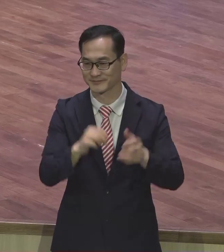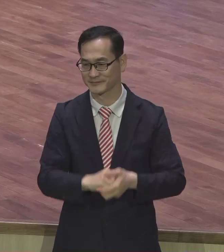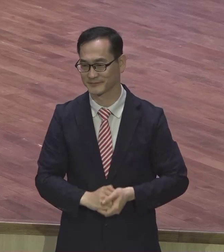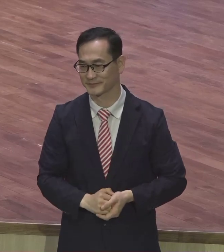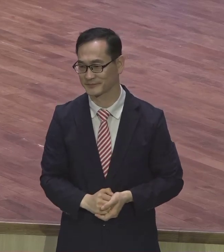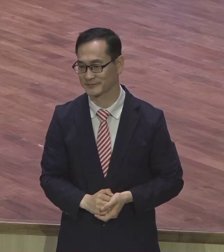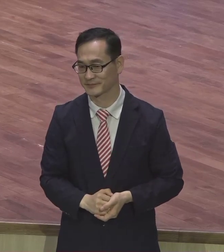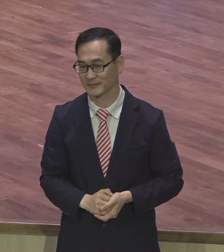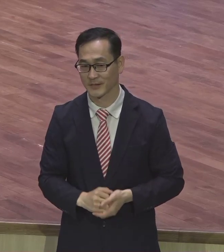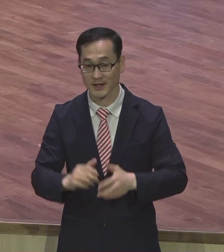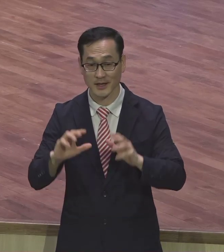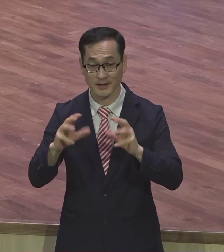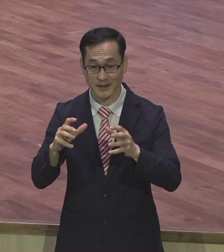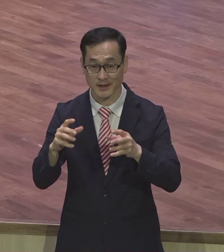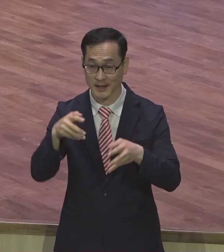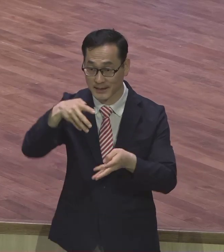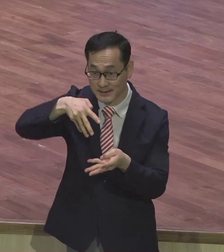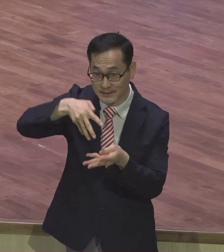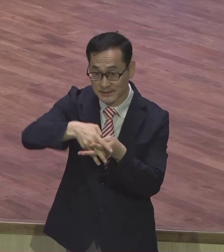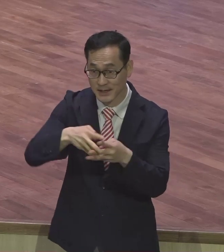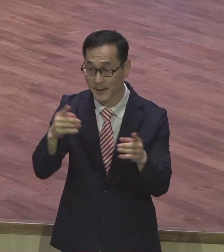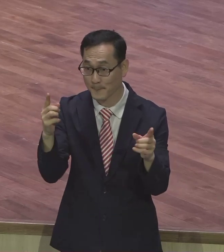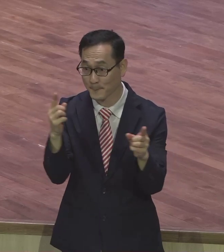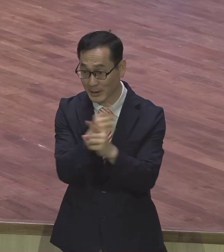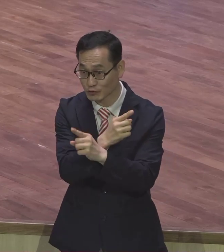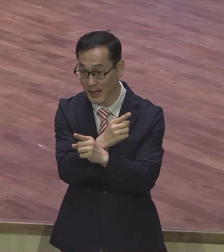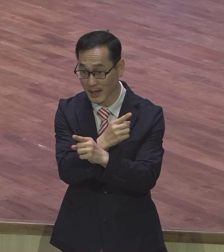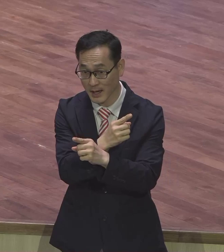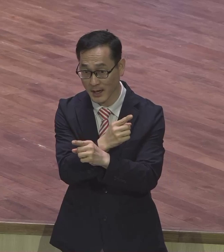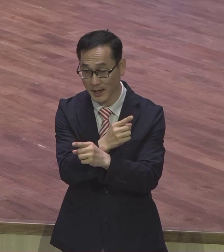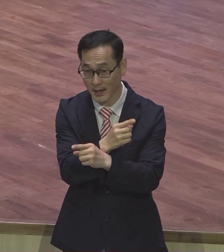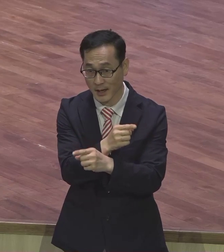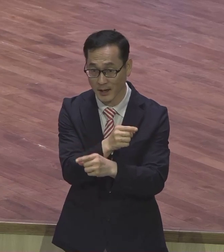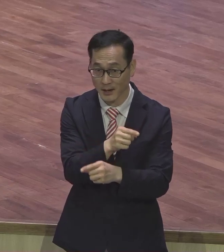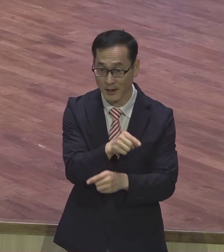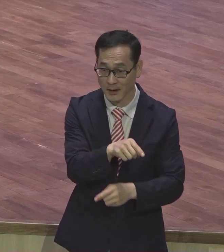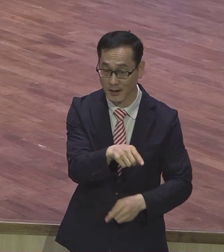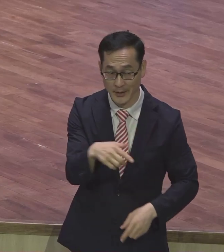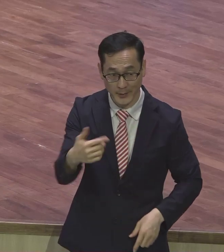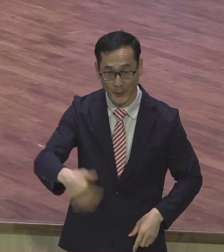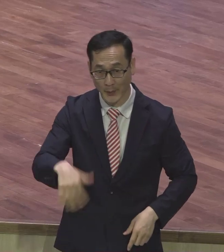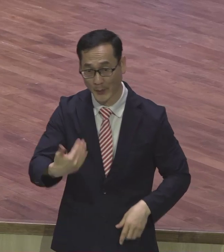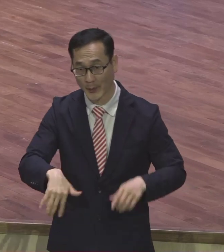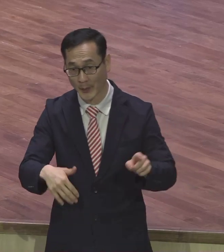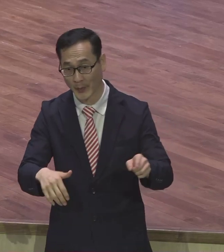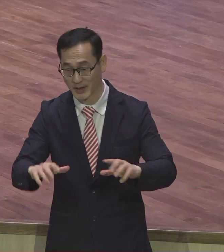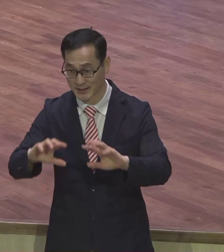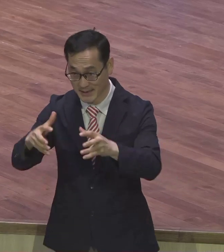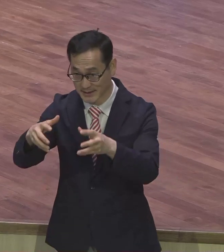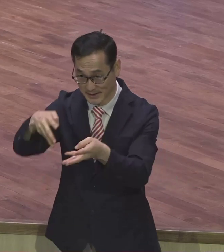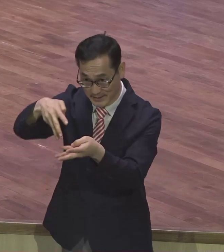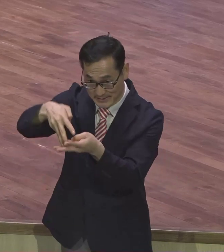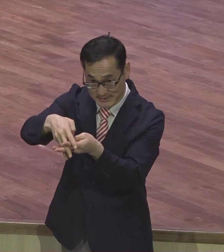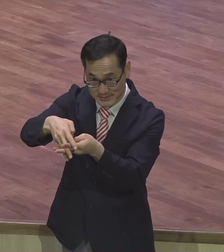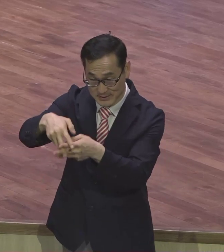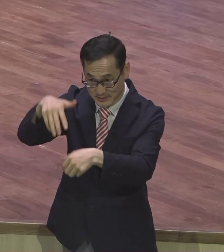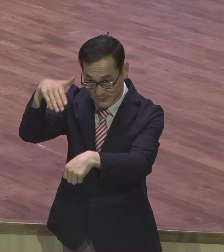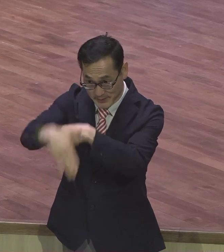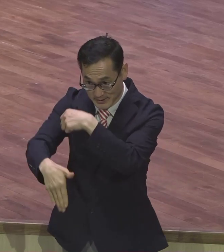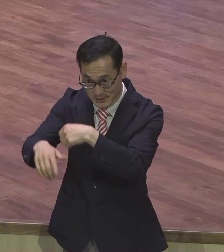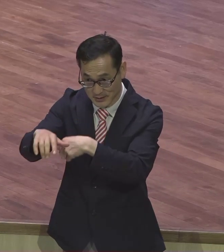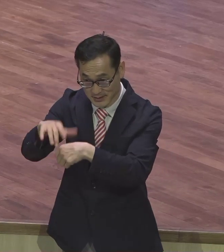세상의 틀을 바꾸라. 엄청난 주제지요. 세상의 틀을 어떻게 바꿔요. 세상의 틀을 바꾸라.